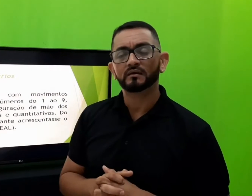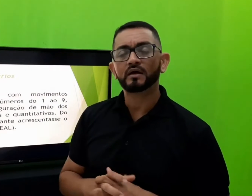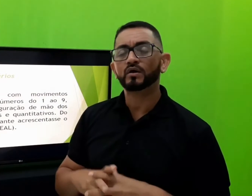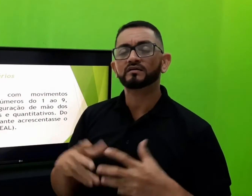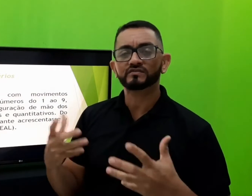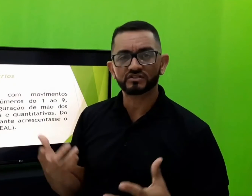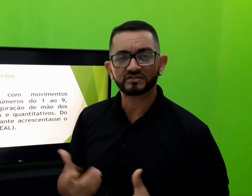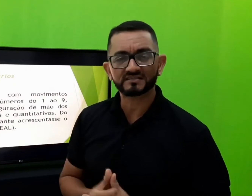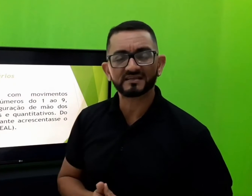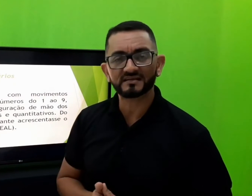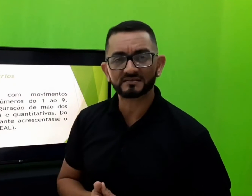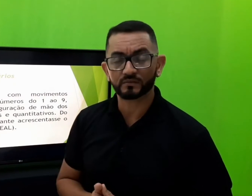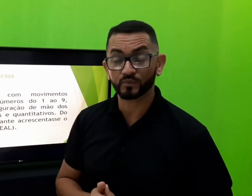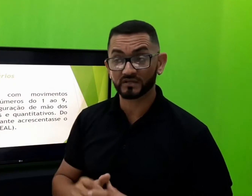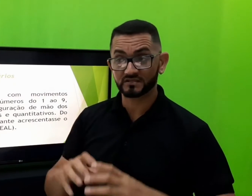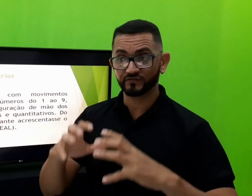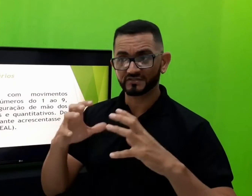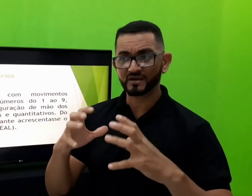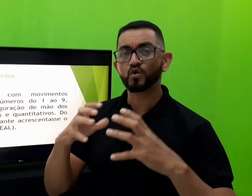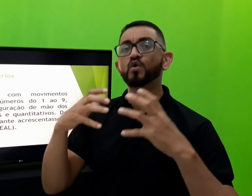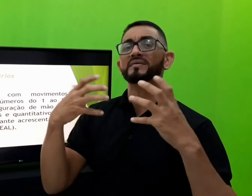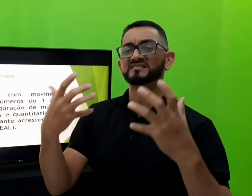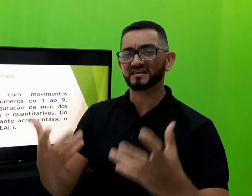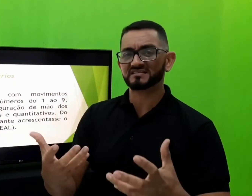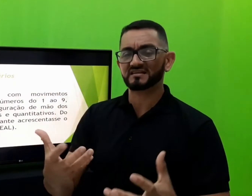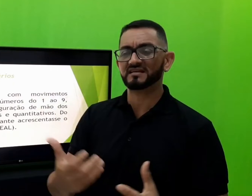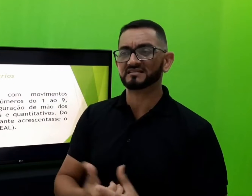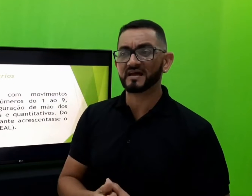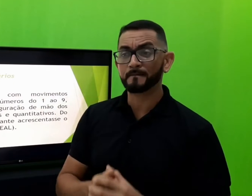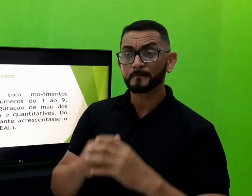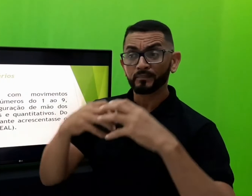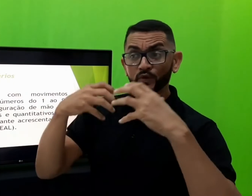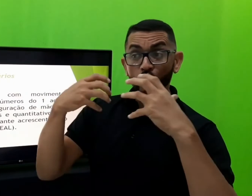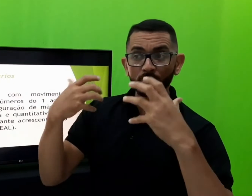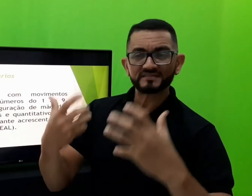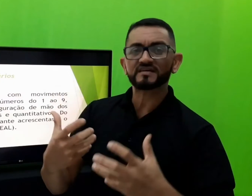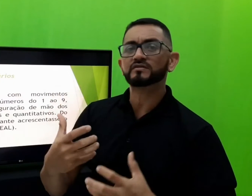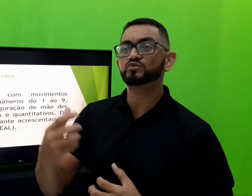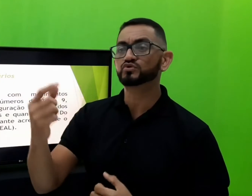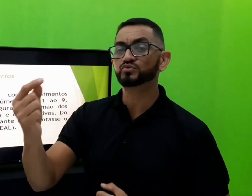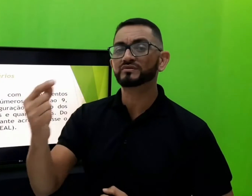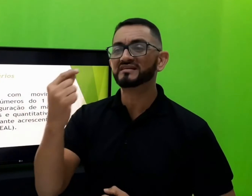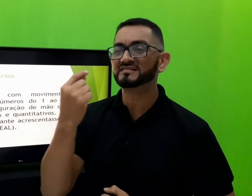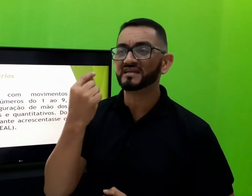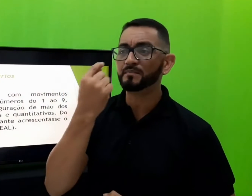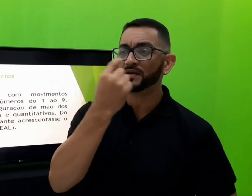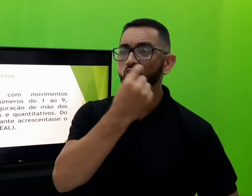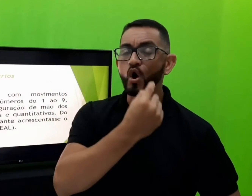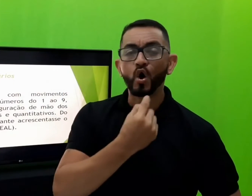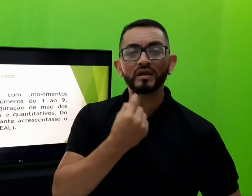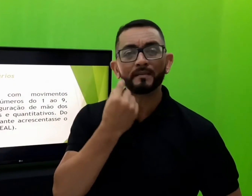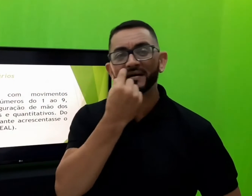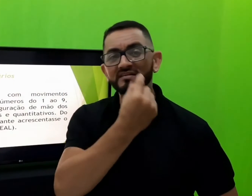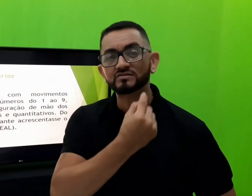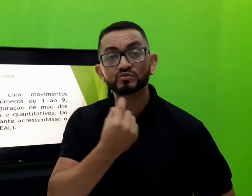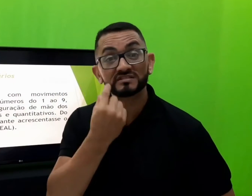na hora que você está sinalizando. Porque se você começar a sinalizar, observa que o surdo ele sempre olha para os